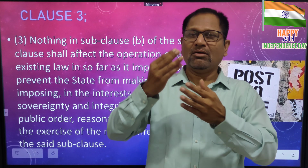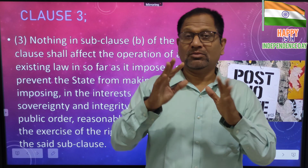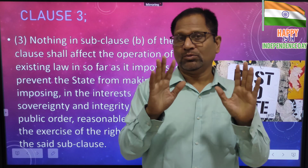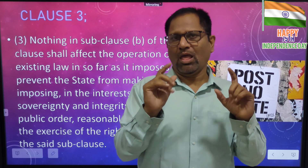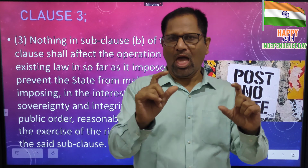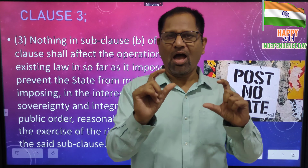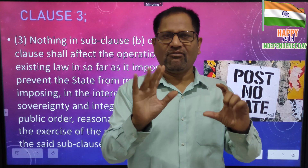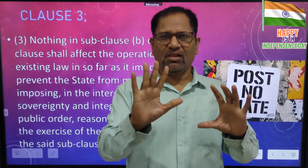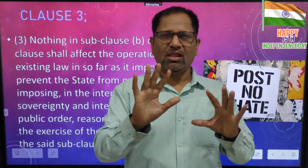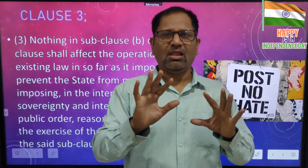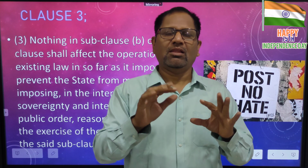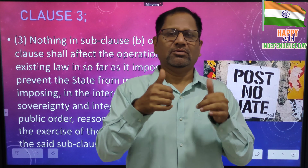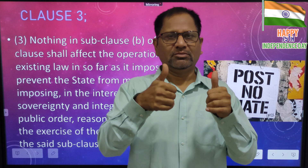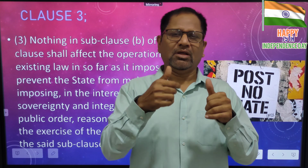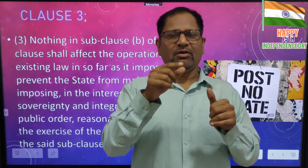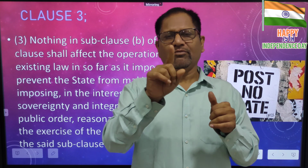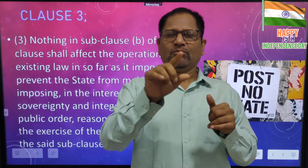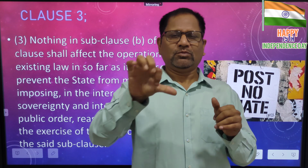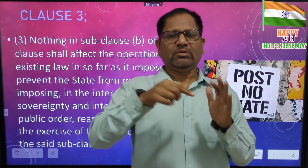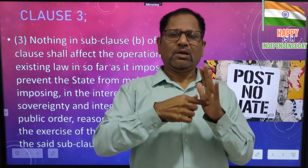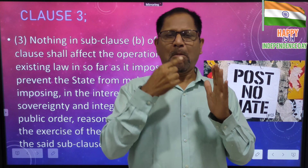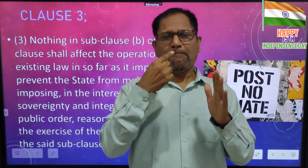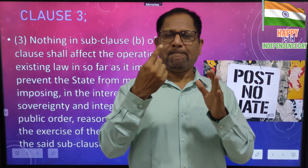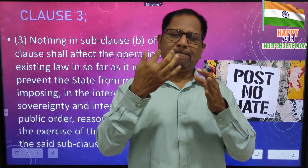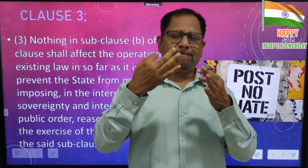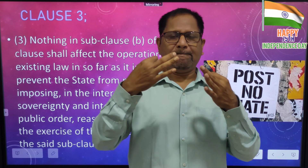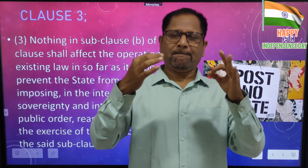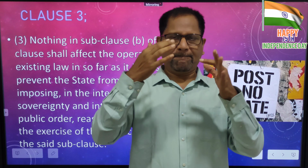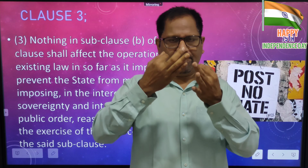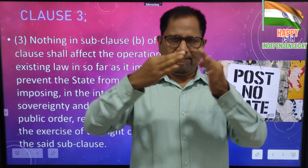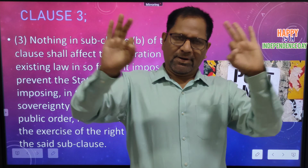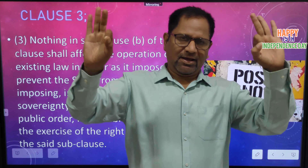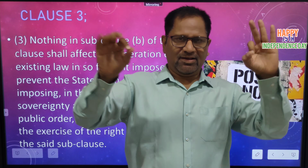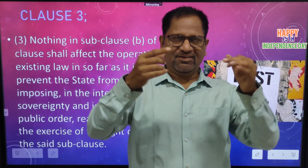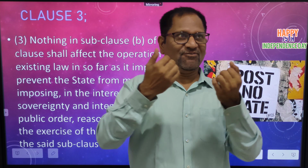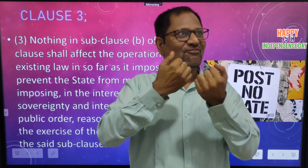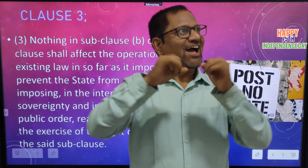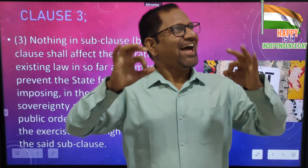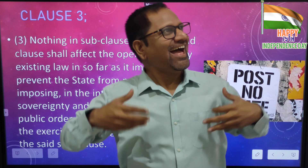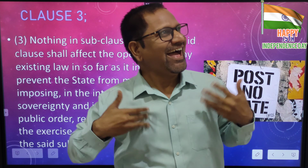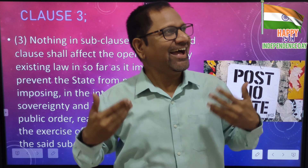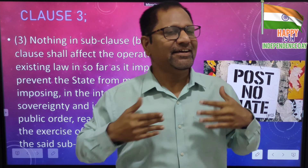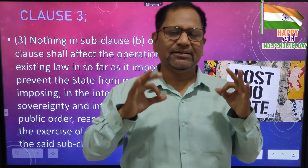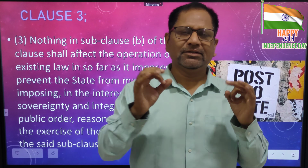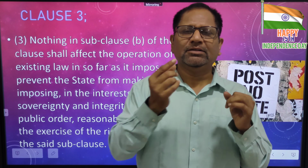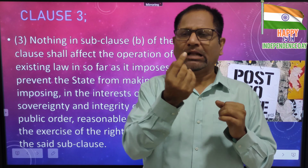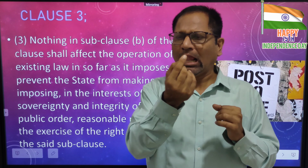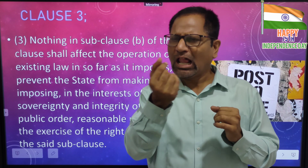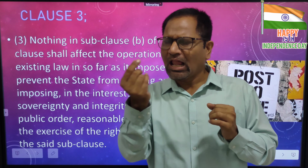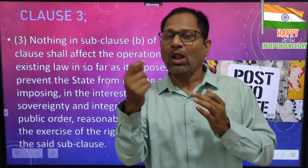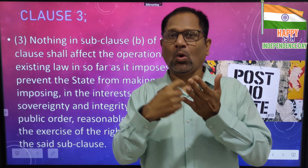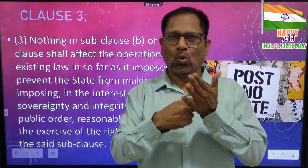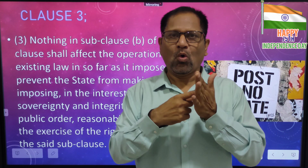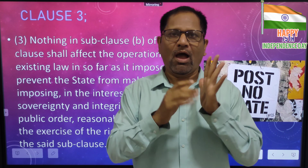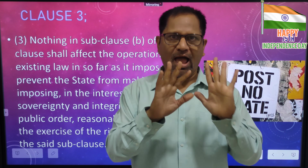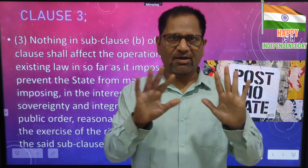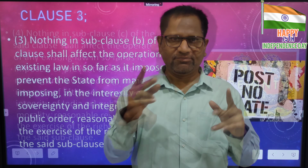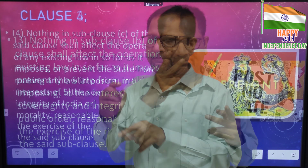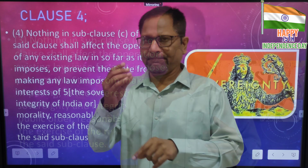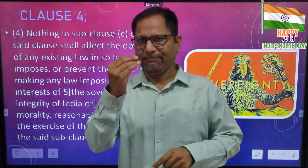conferred by the said subclause. So here it is very very important, we have to understand, ये हमको